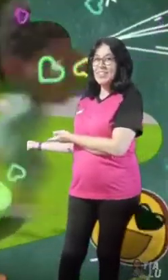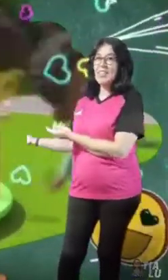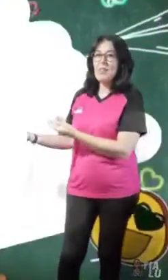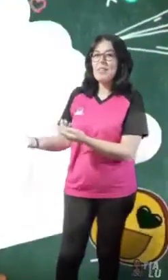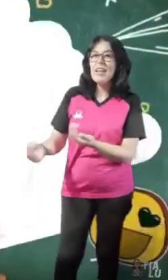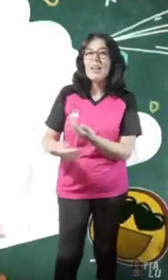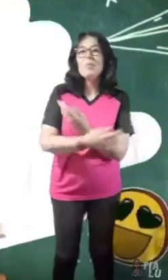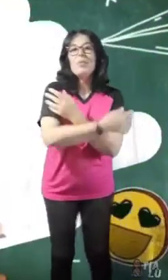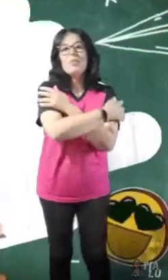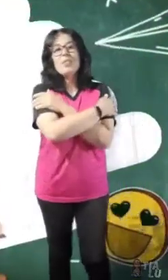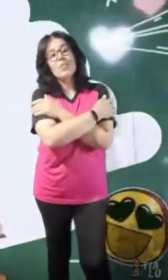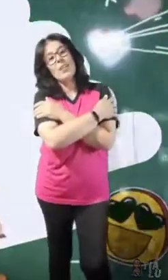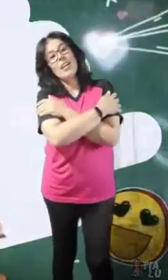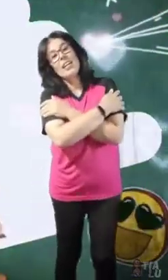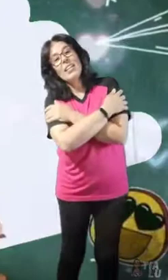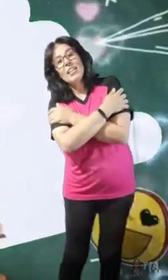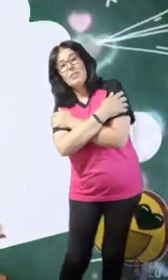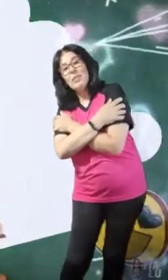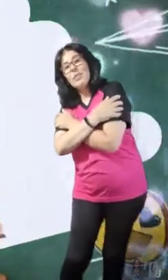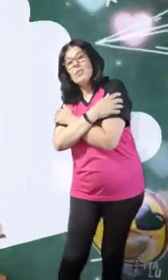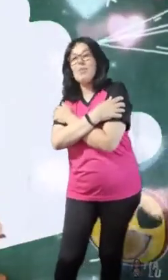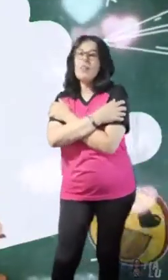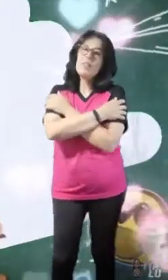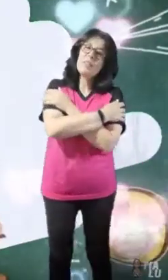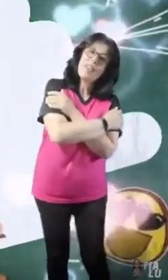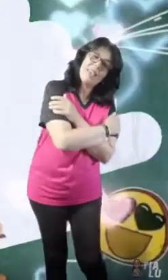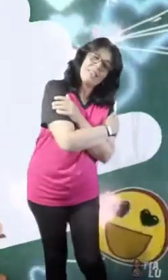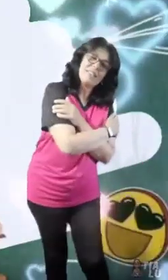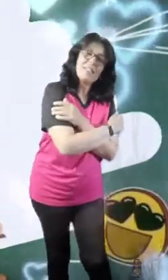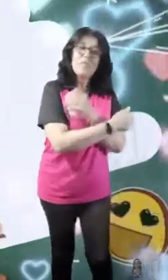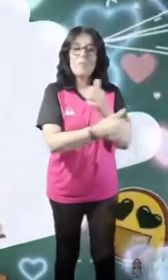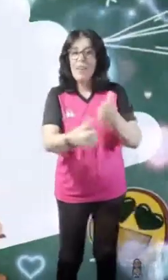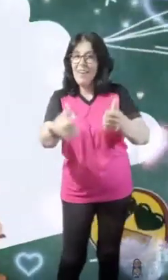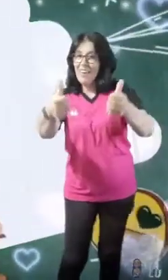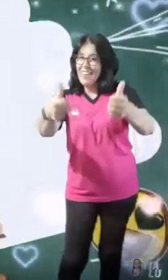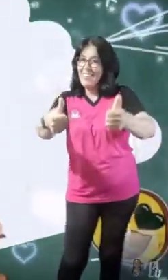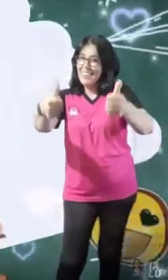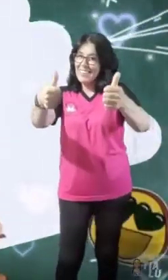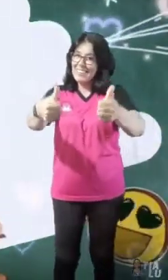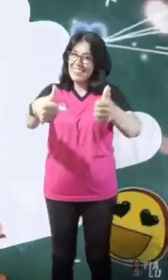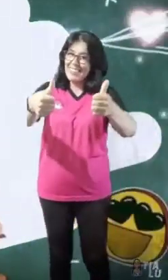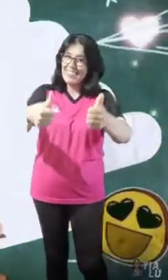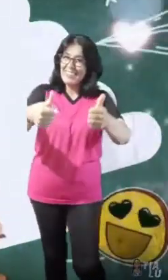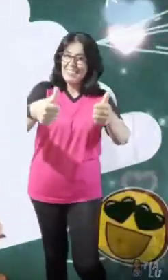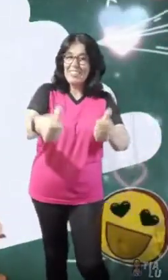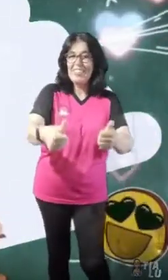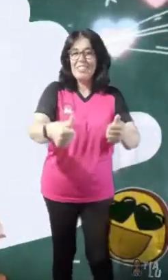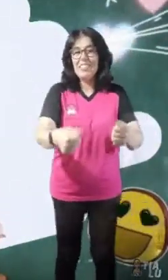de abraçar a professora que me conhece bem.